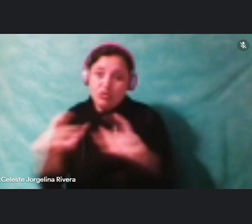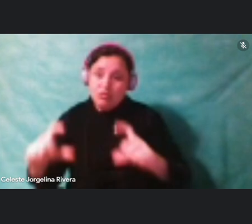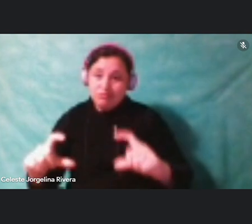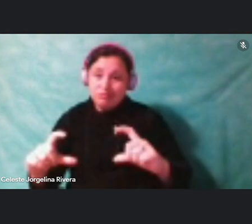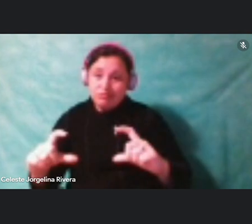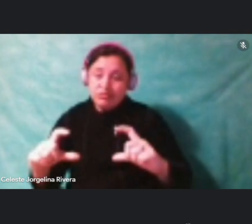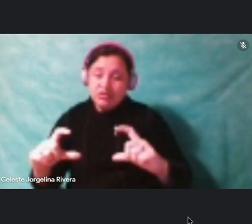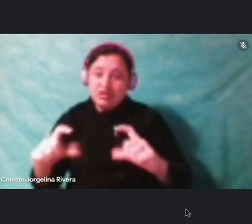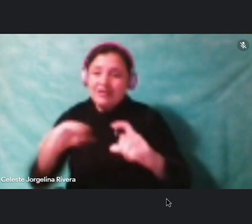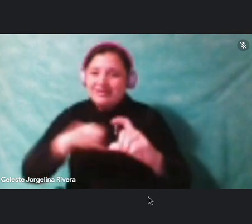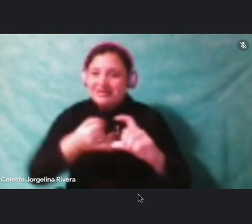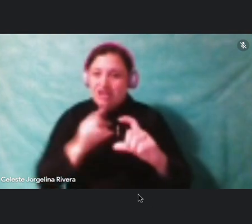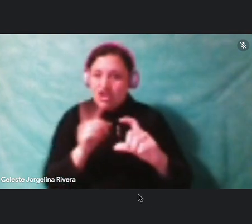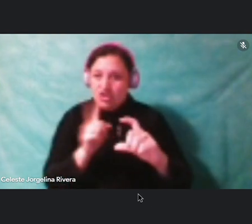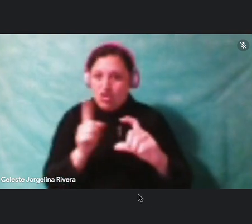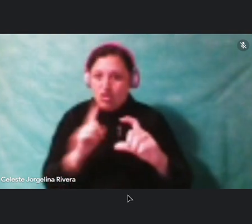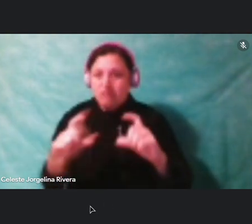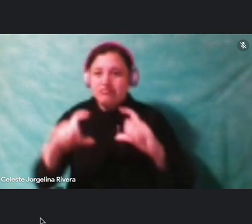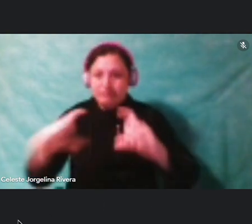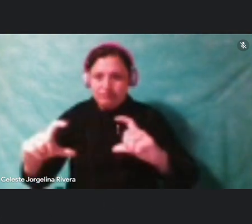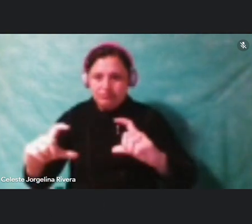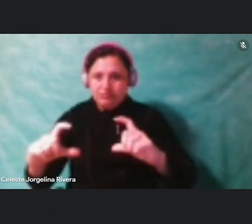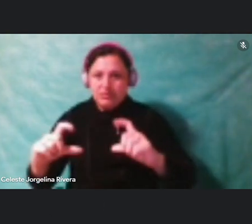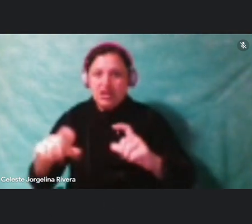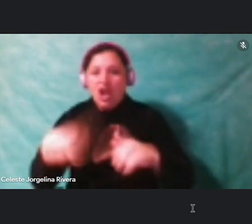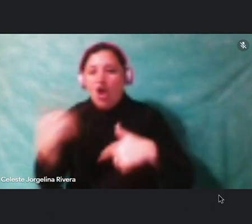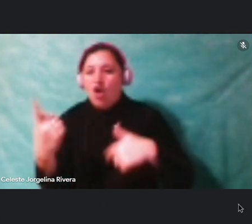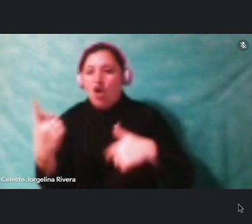Language interaction es otro, ¿sí?